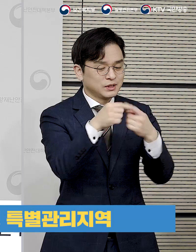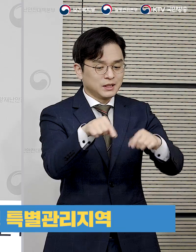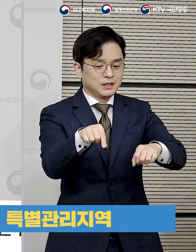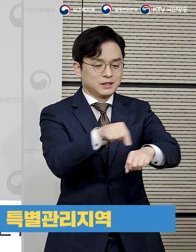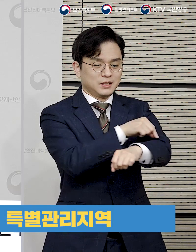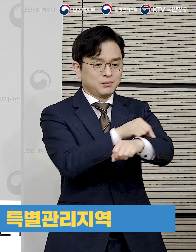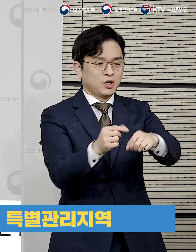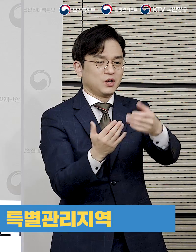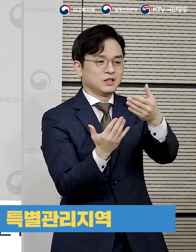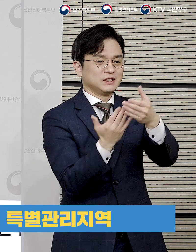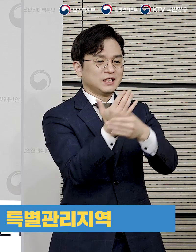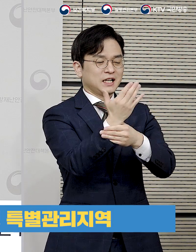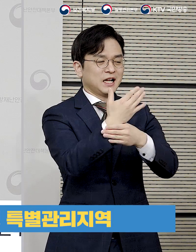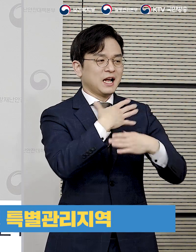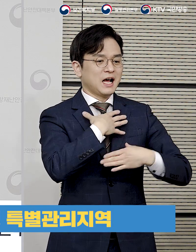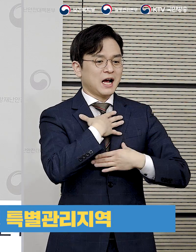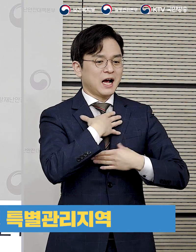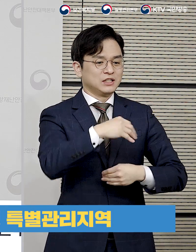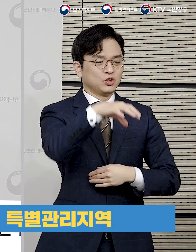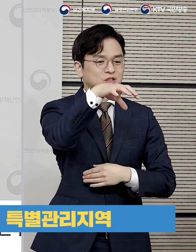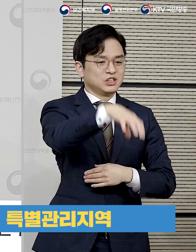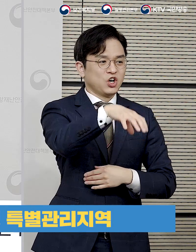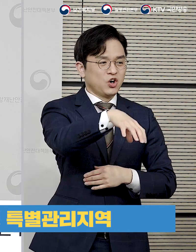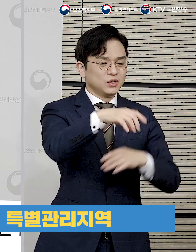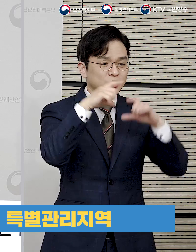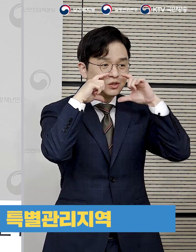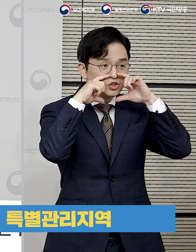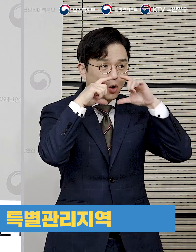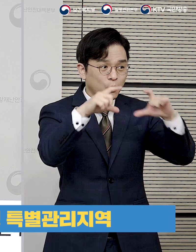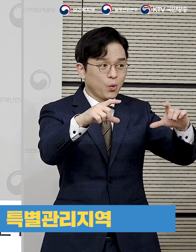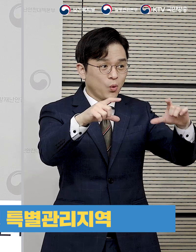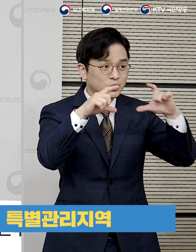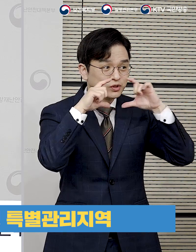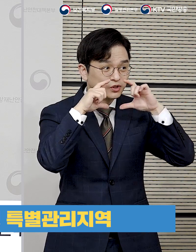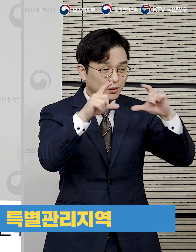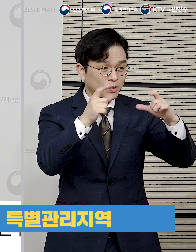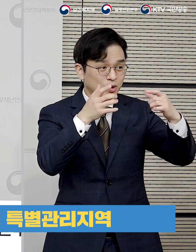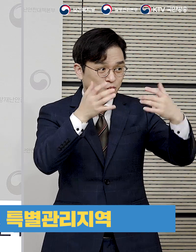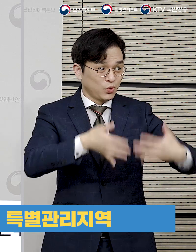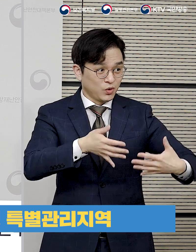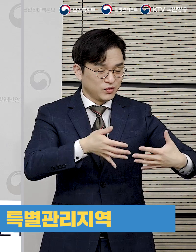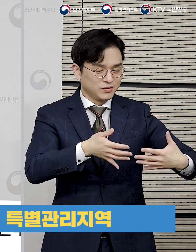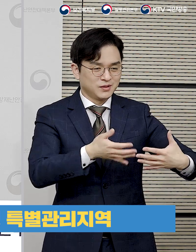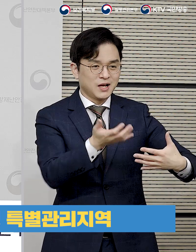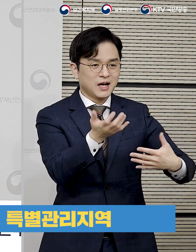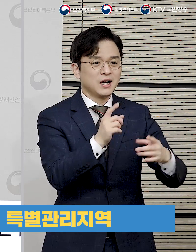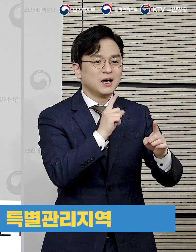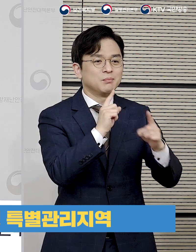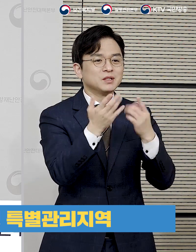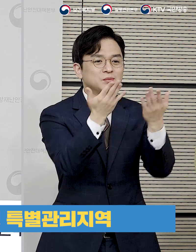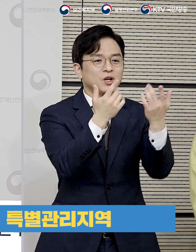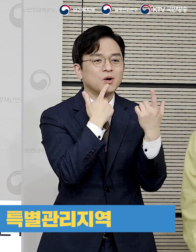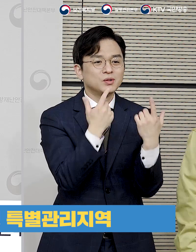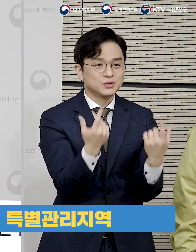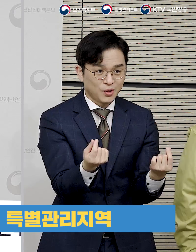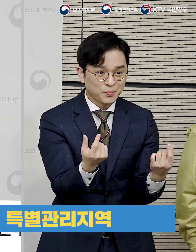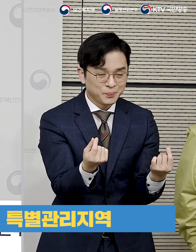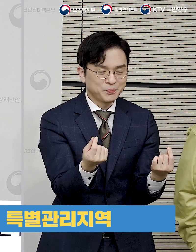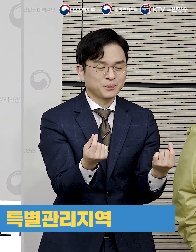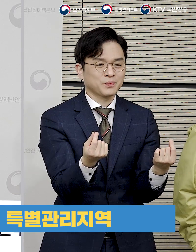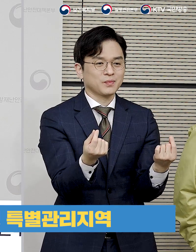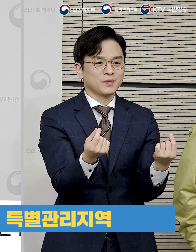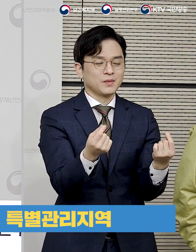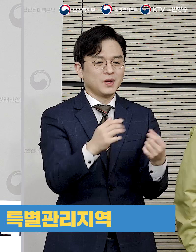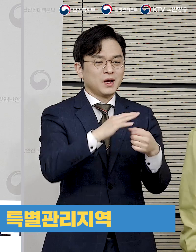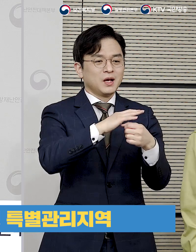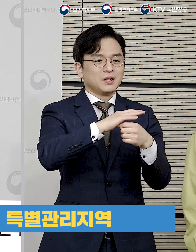일단 특별 재난 지역은 기본적으로 일단 저희가 아까 이제 말씀드렸던 대구나 경북의